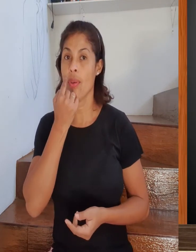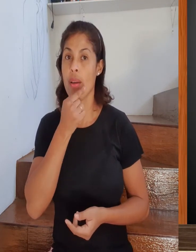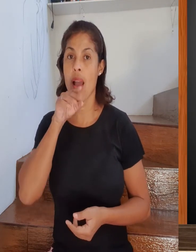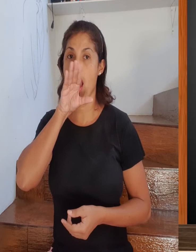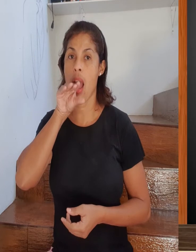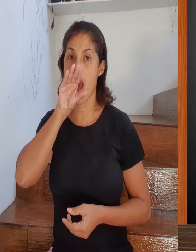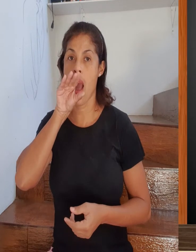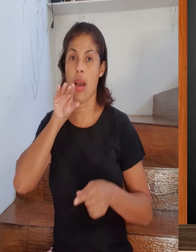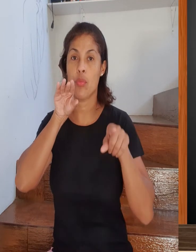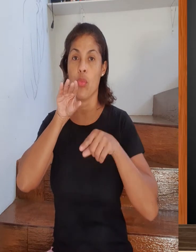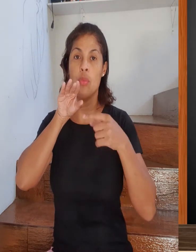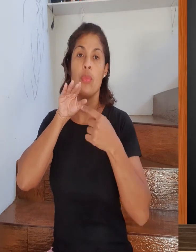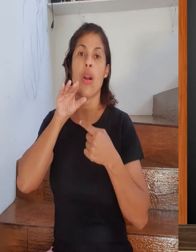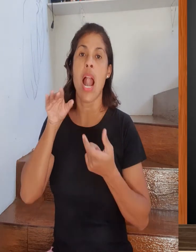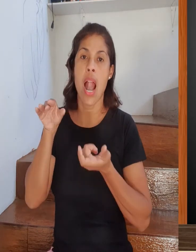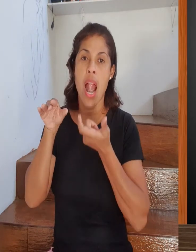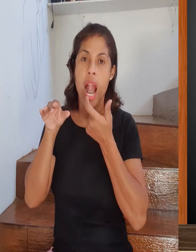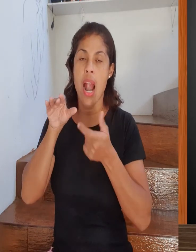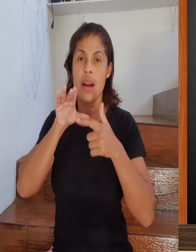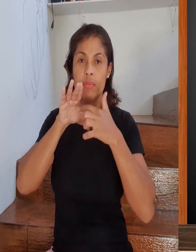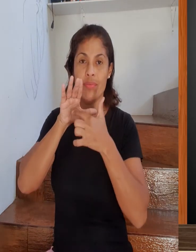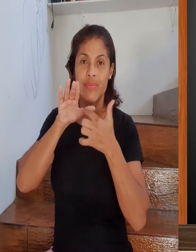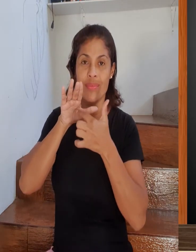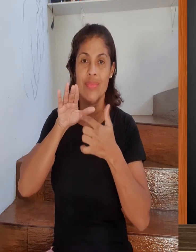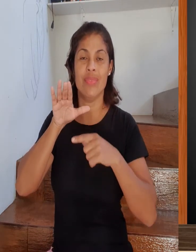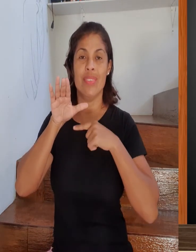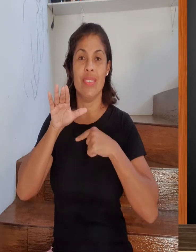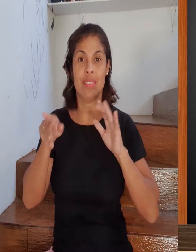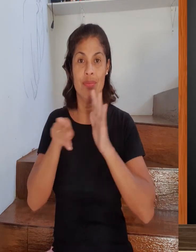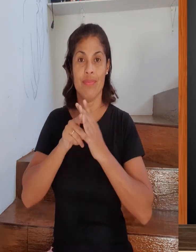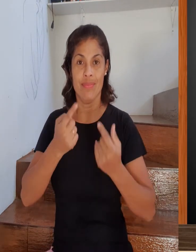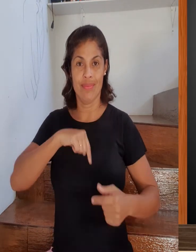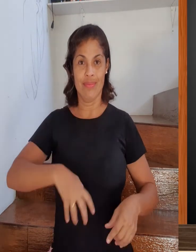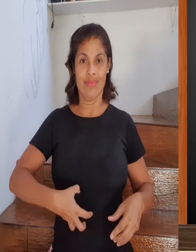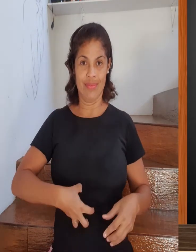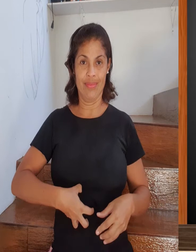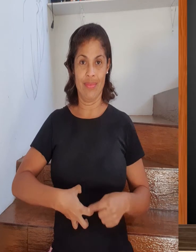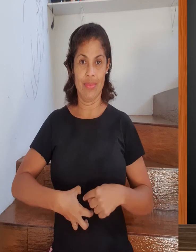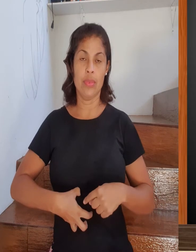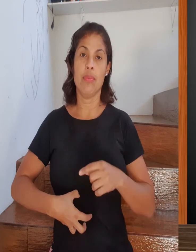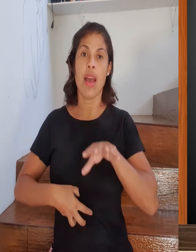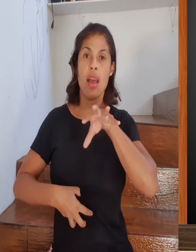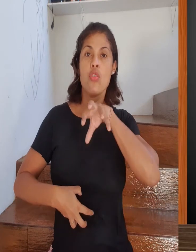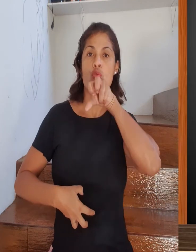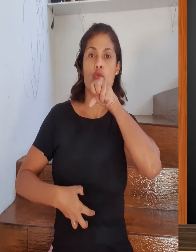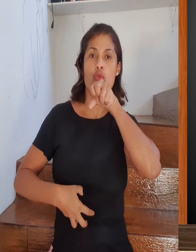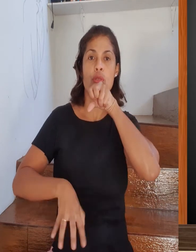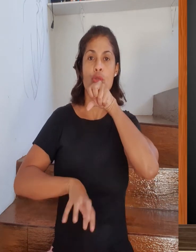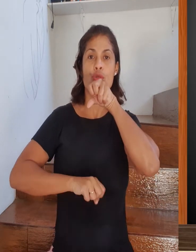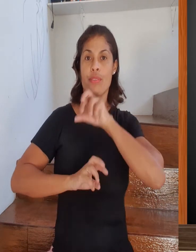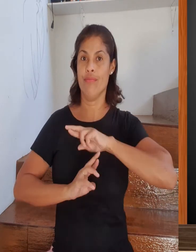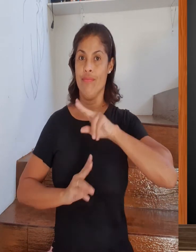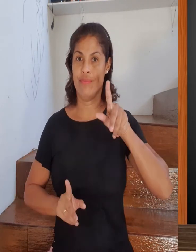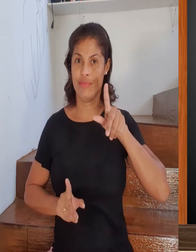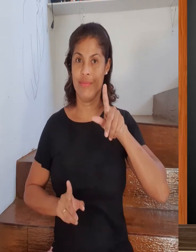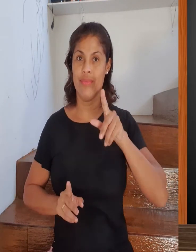Apesar da boca e do assoalho sublingual fazerem parte do trato gastrointestinal, a absorção nessa região é um pouco diferente.